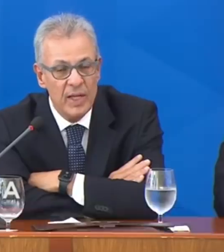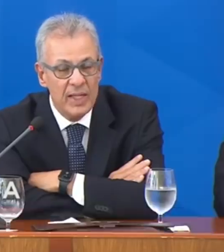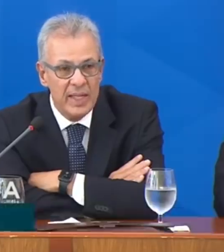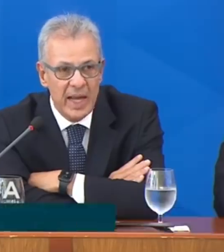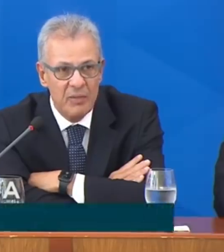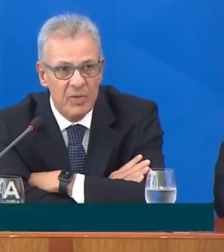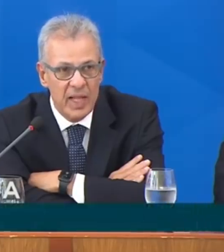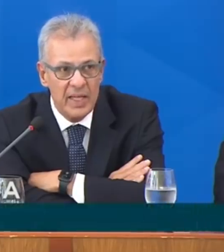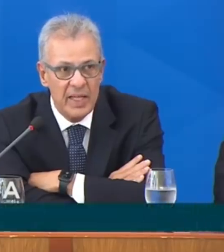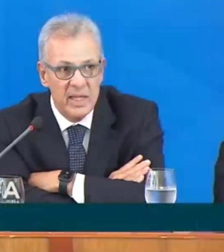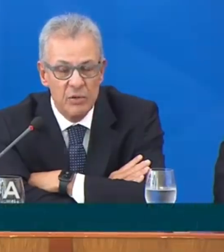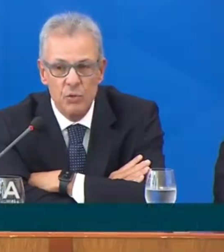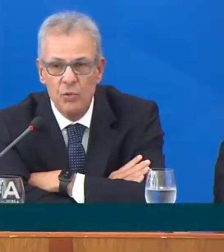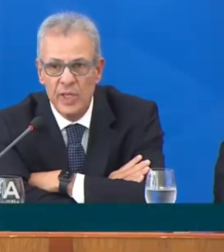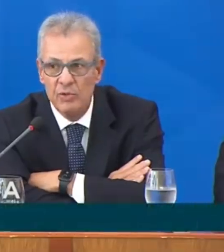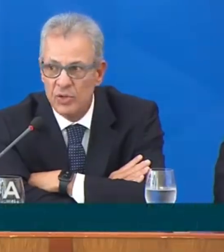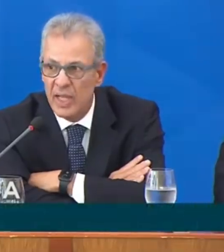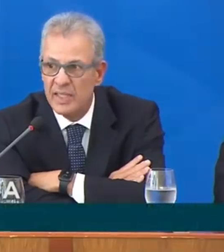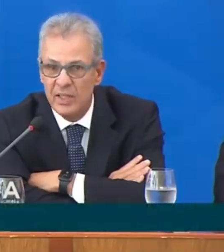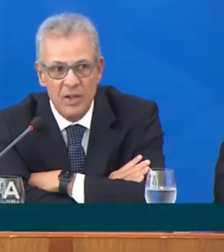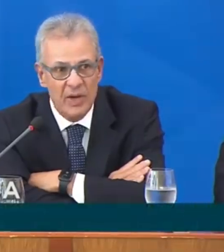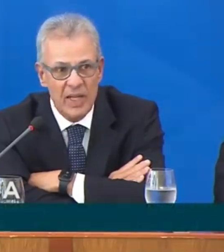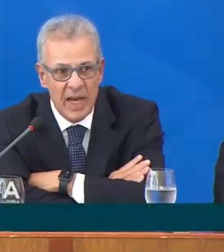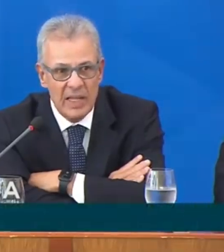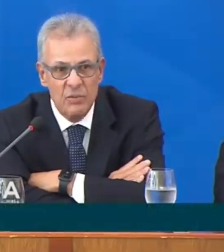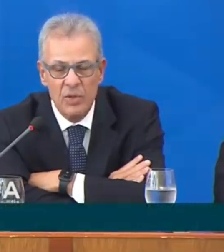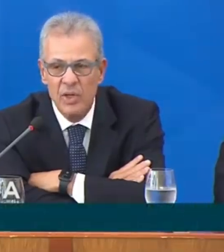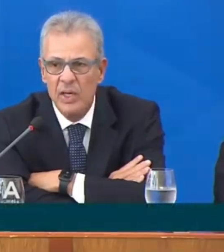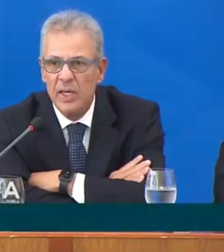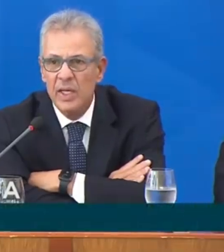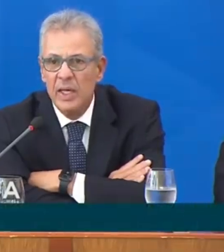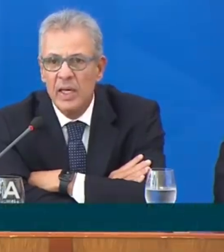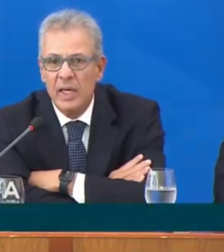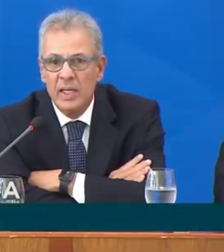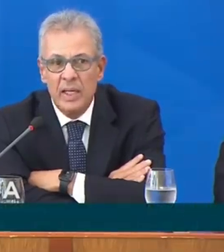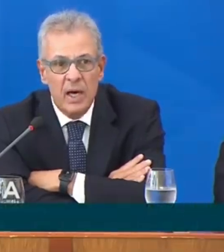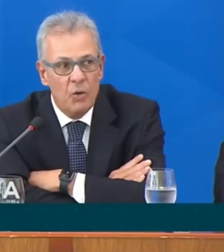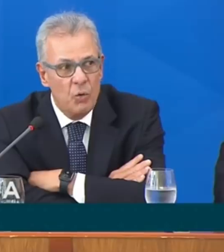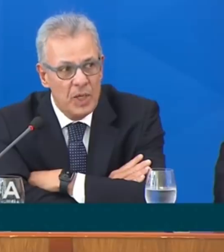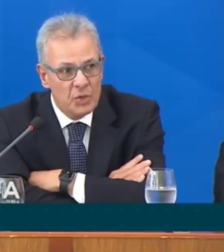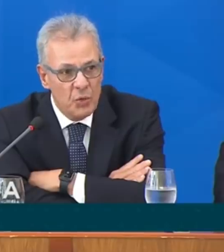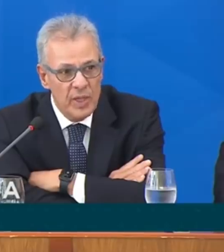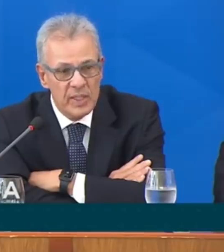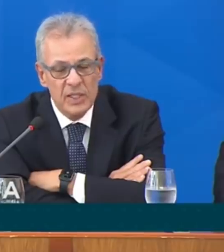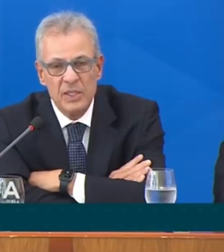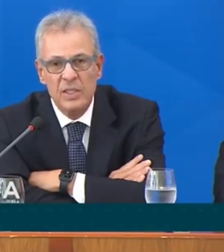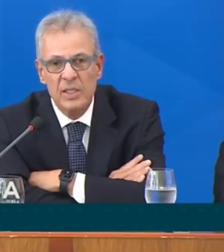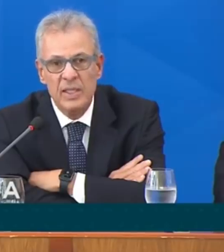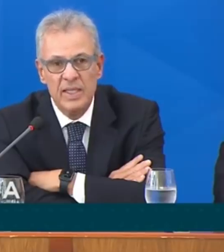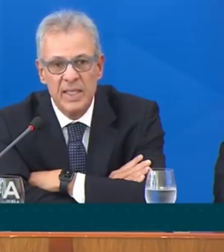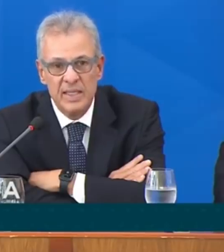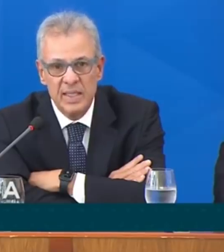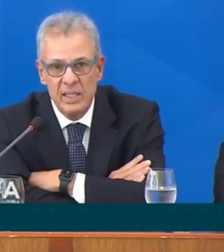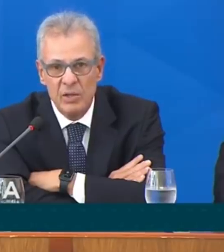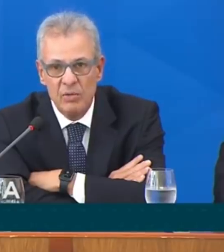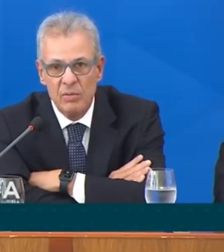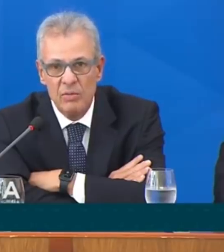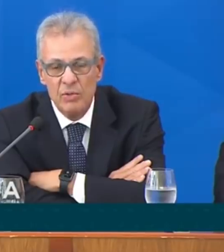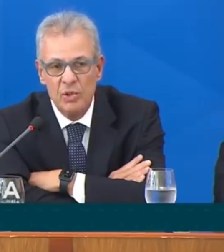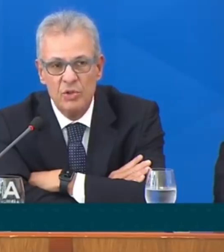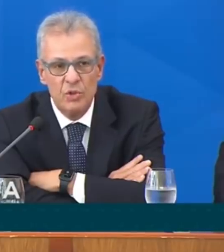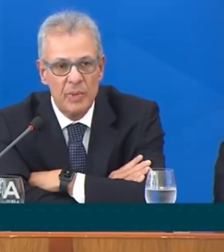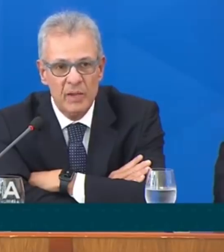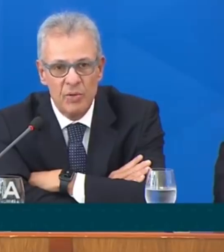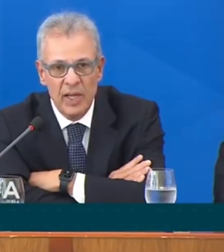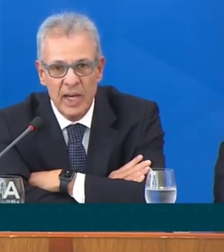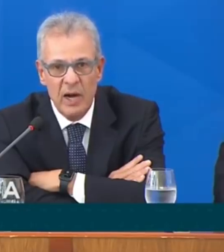combustível na refinaria. Tudo isso está sendo avaliado. Algumas coisas necessitam